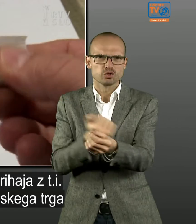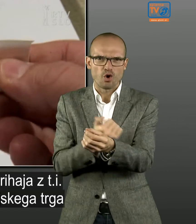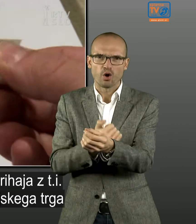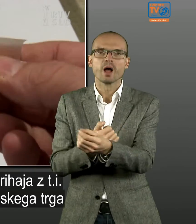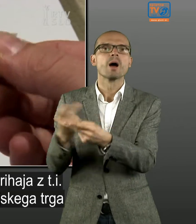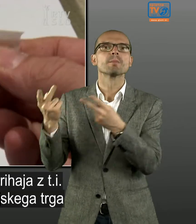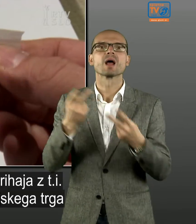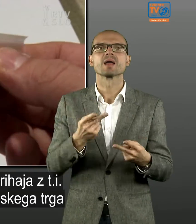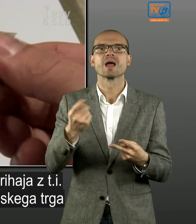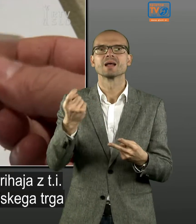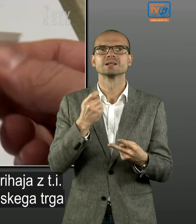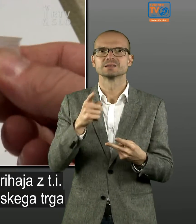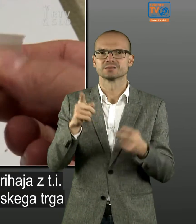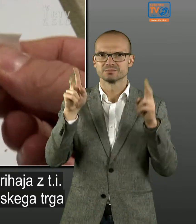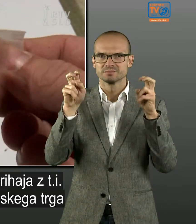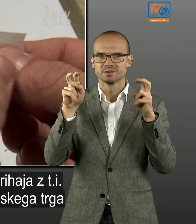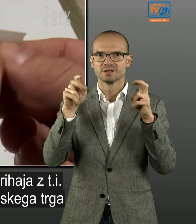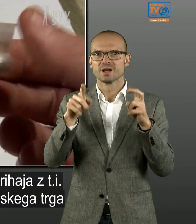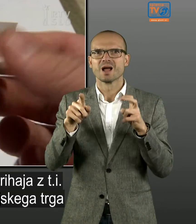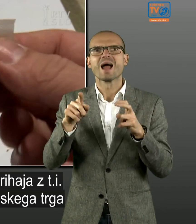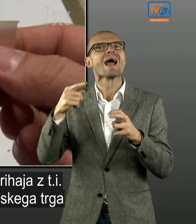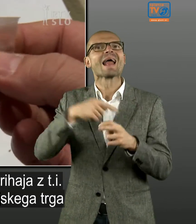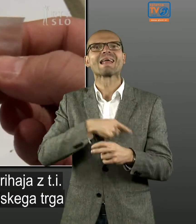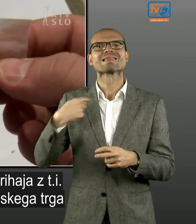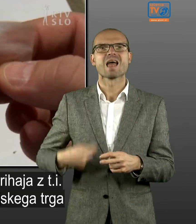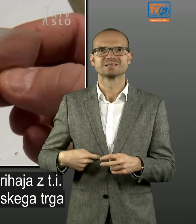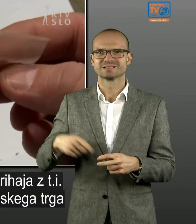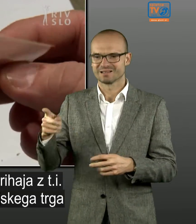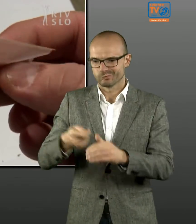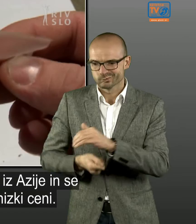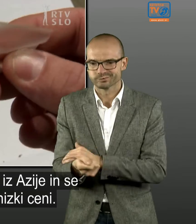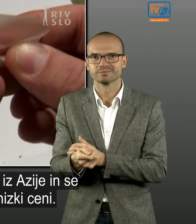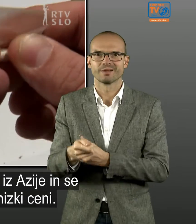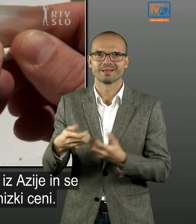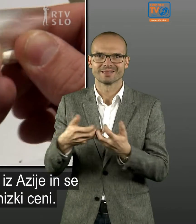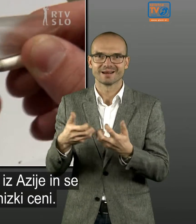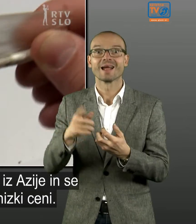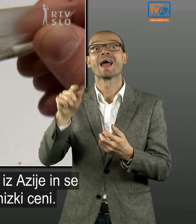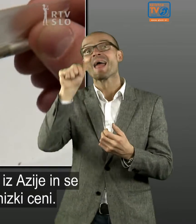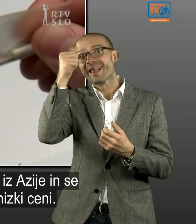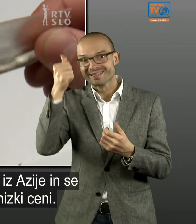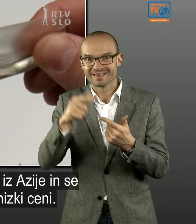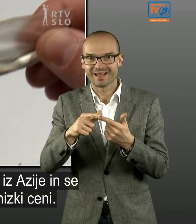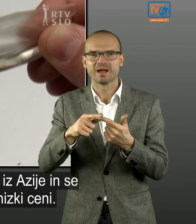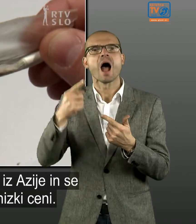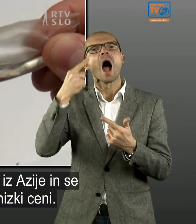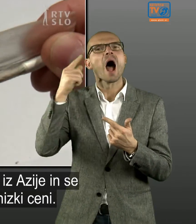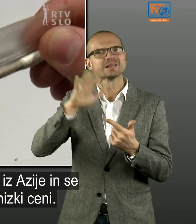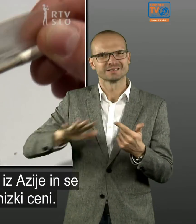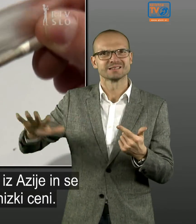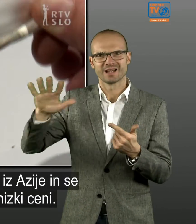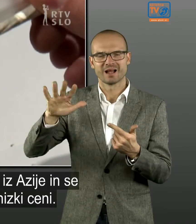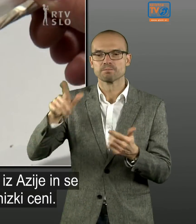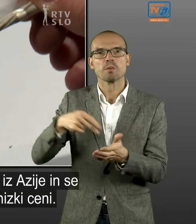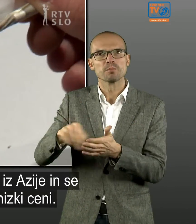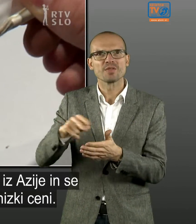z tako imenovanih, bom rekel, dampinškega kitajskega trga oziroma Indije, prav predvsem iz Azije, in se